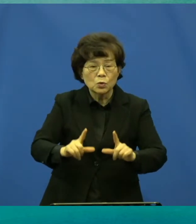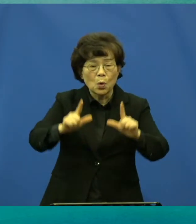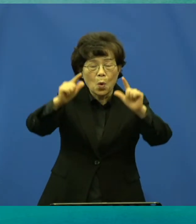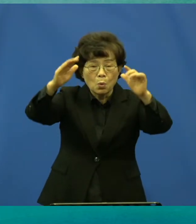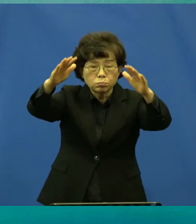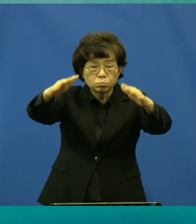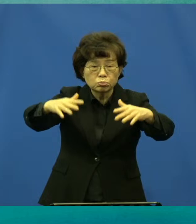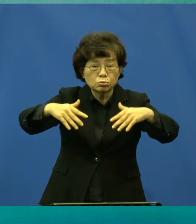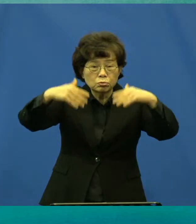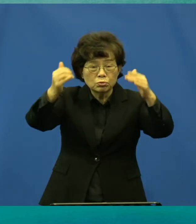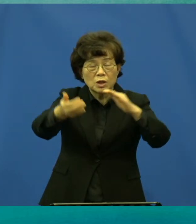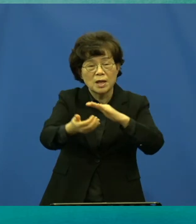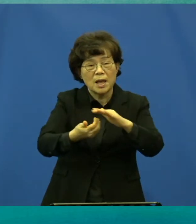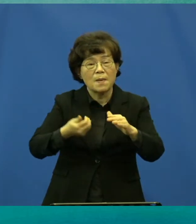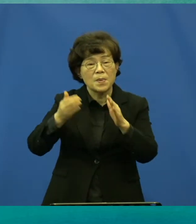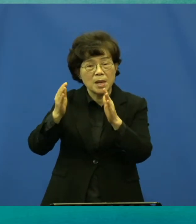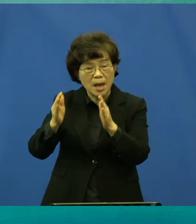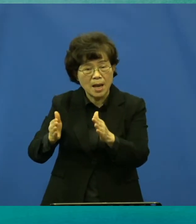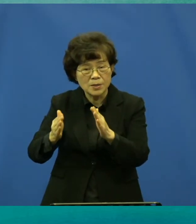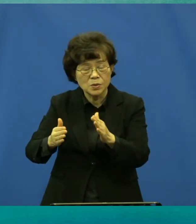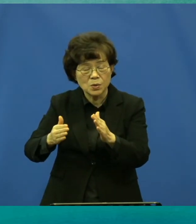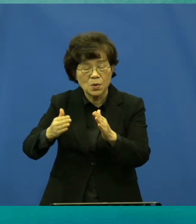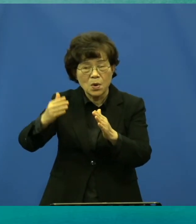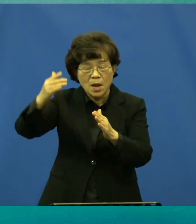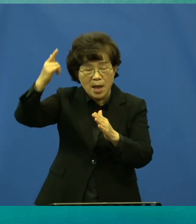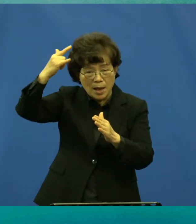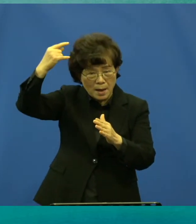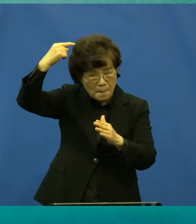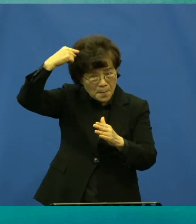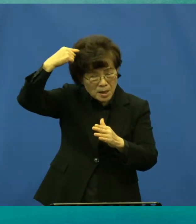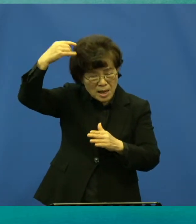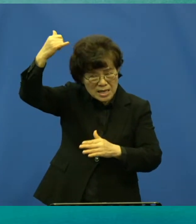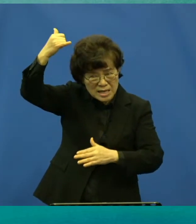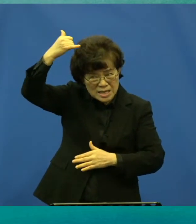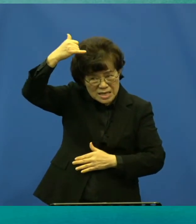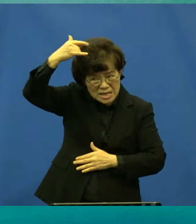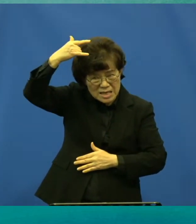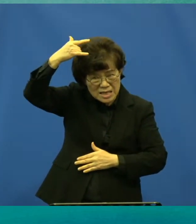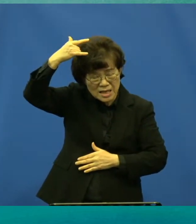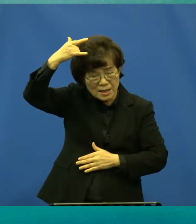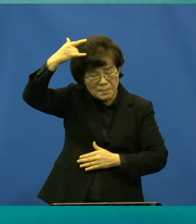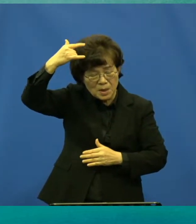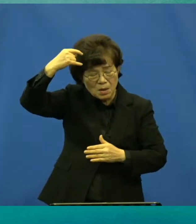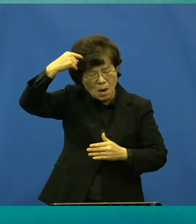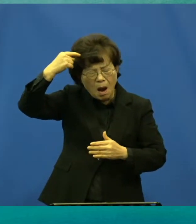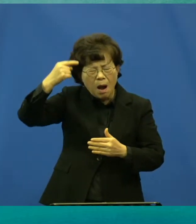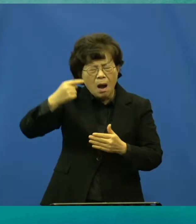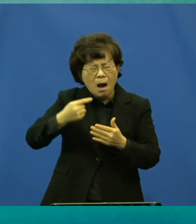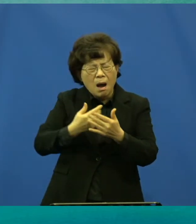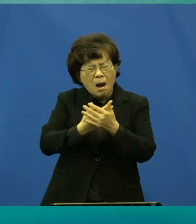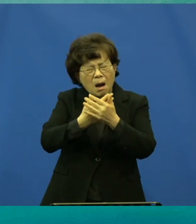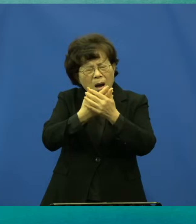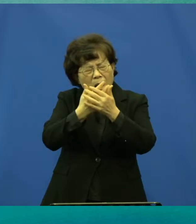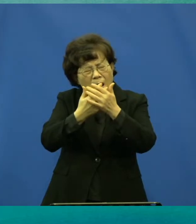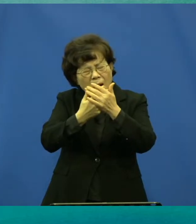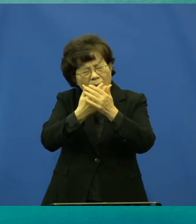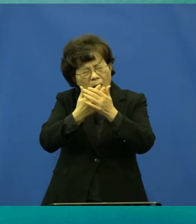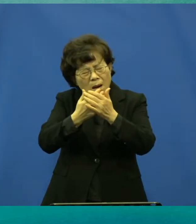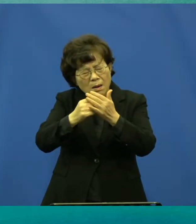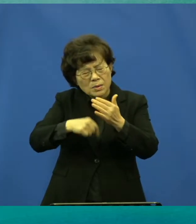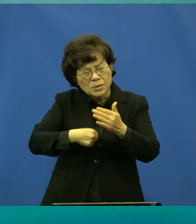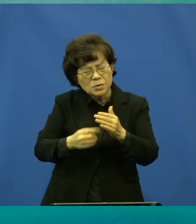예비하셨고 해는 요나의 머리에 쪼임에 요나가 혼미하여 스스로